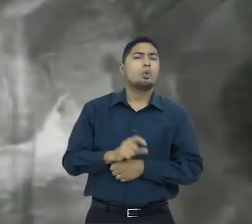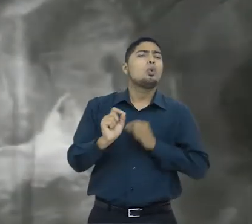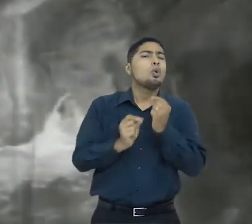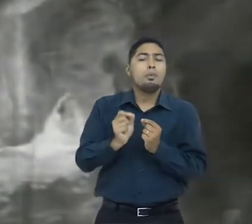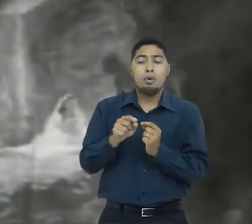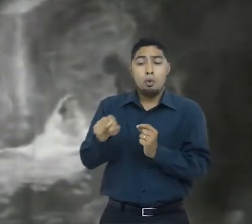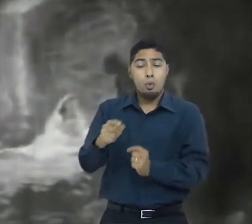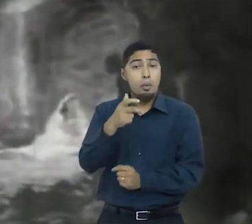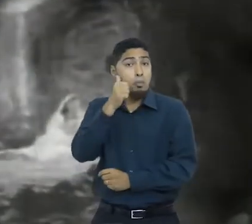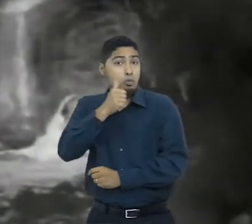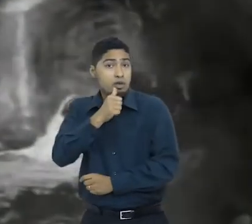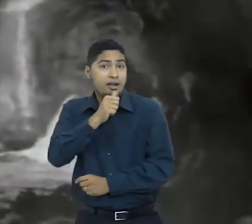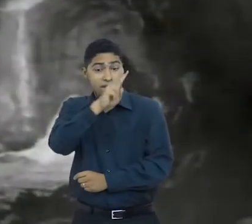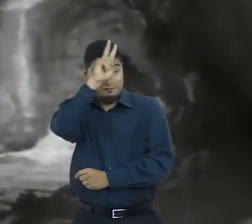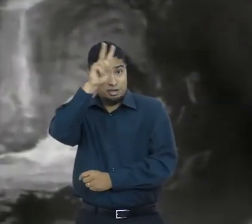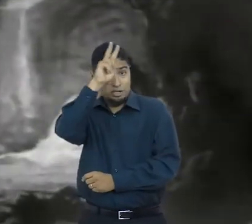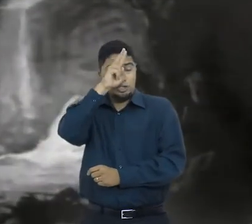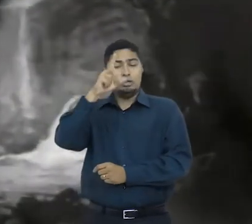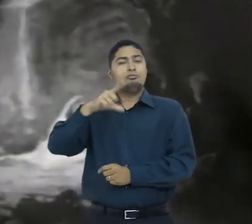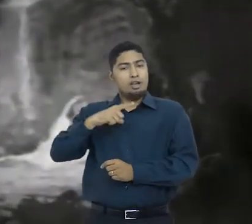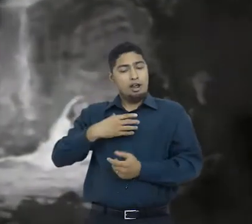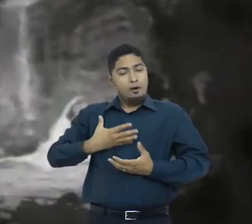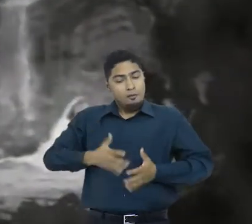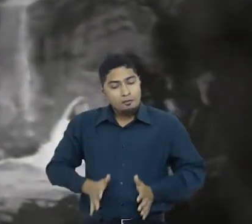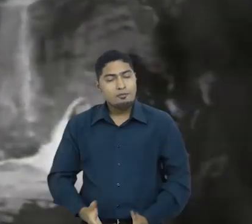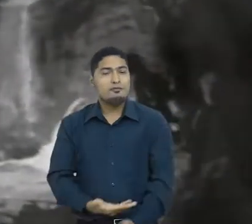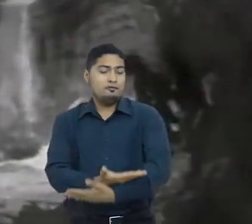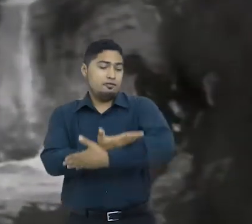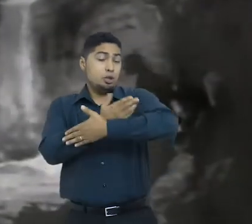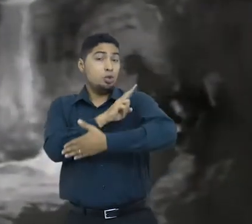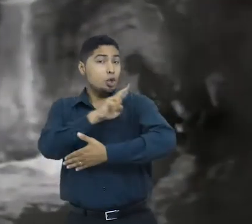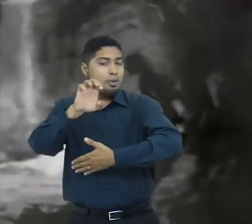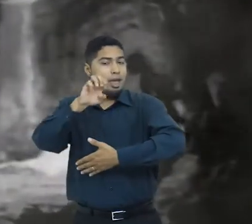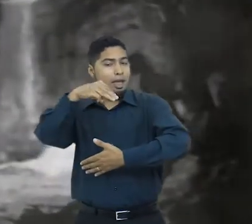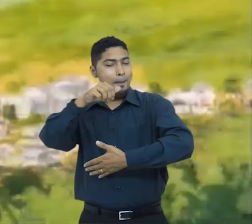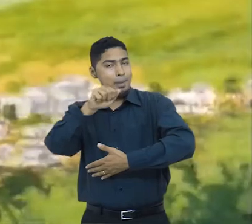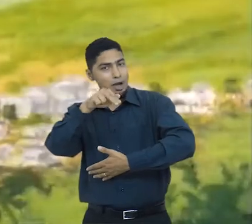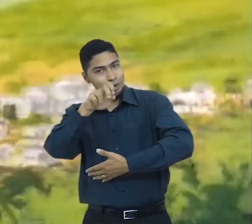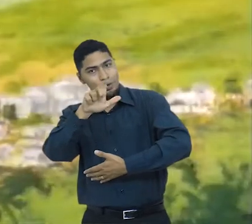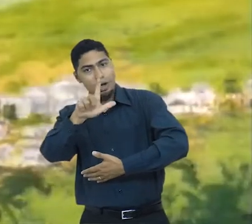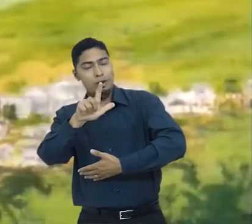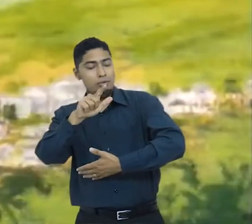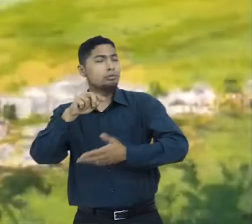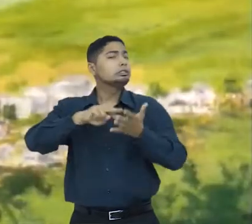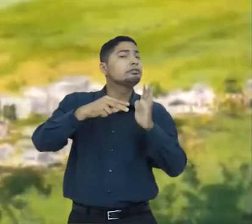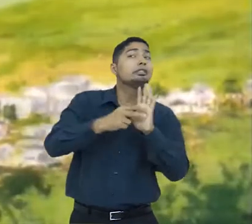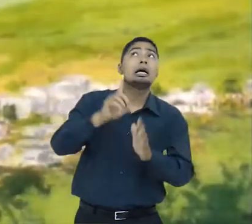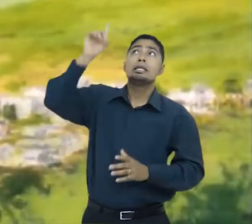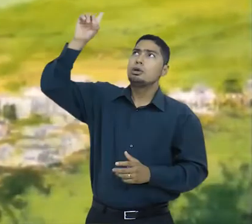sinal. Eis que uma virgem dará à luz um filho, e o nome dele será Emanuel, que significa Deus conosco." José